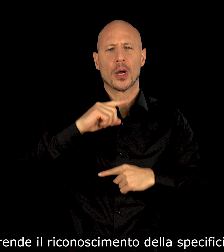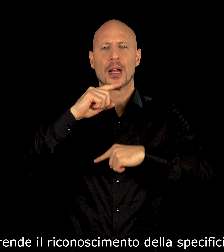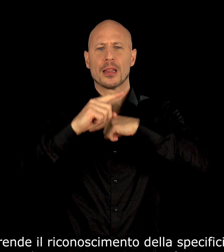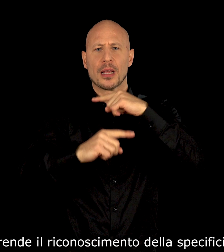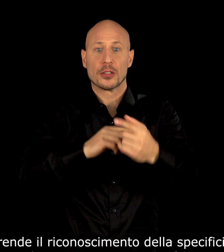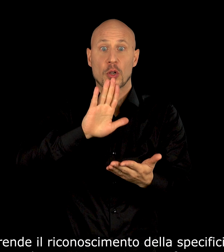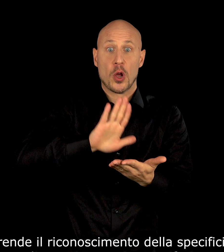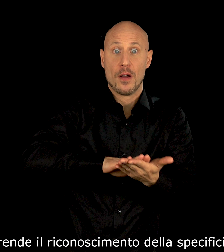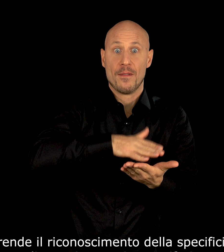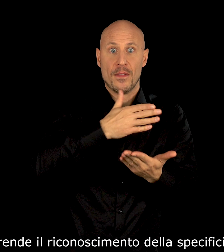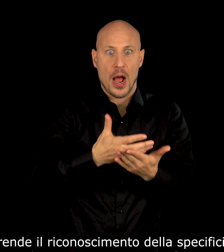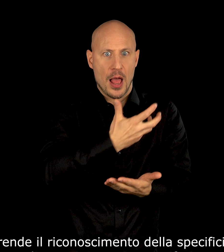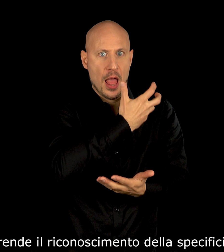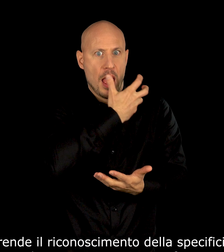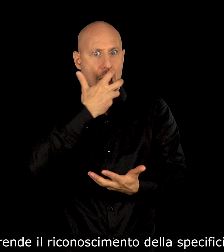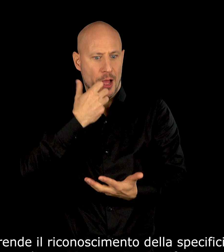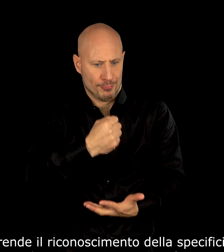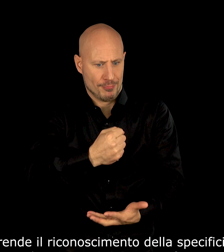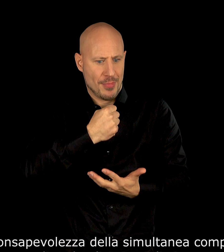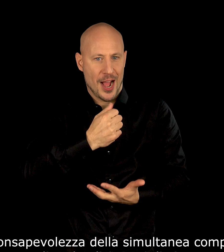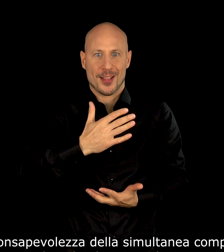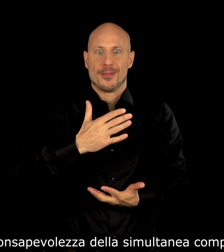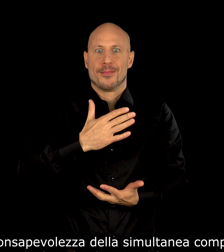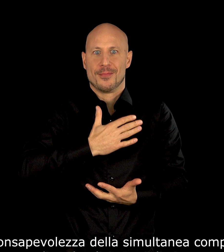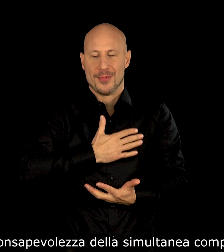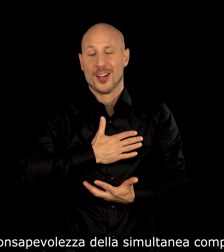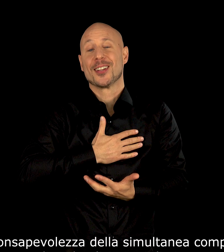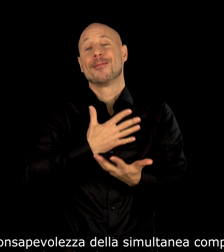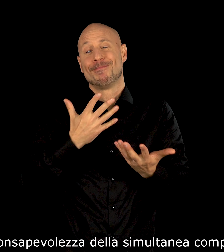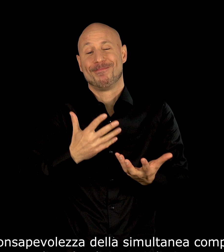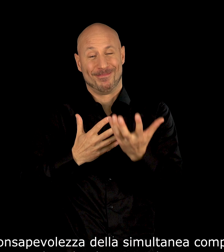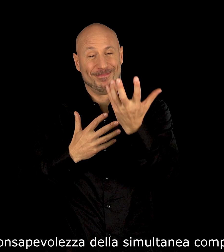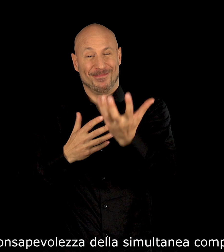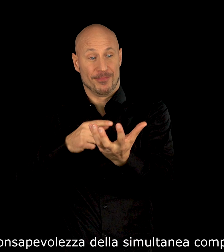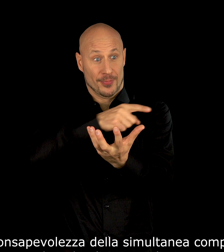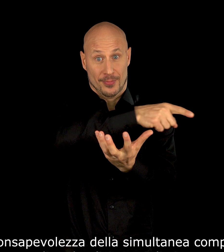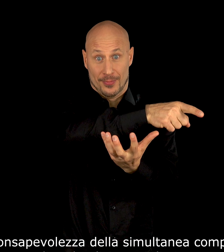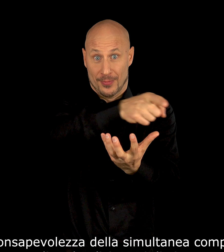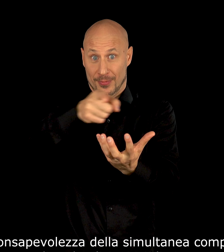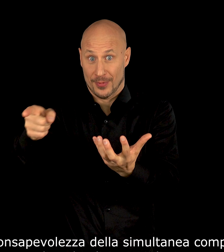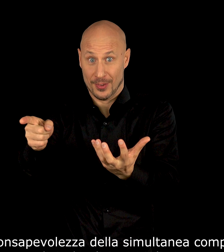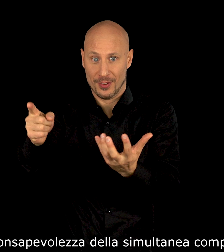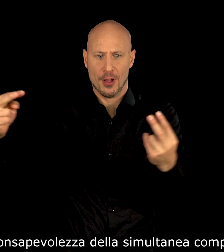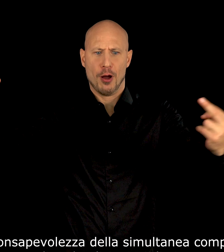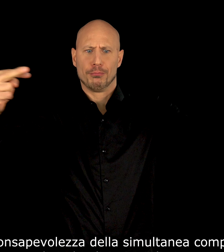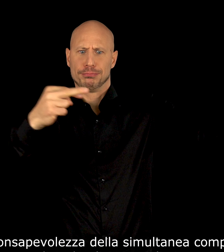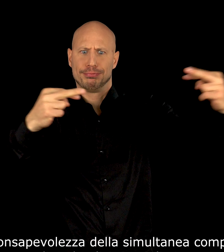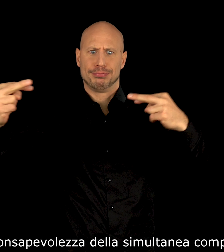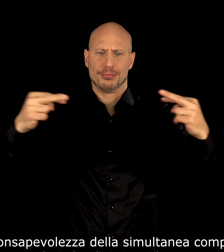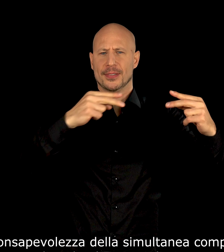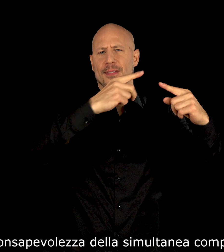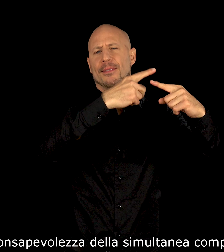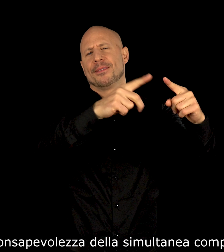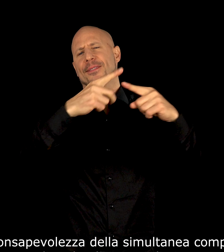riferimenti culturali e valori e la consapevolezza della simultanea compresenza di molteplici punti di vista.